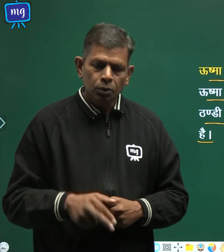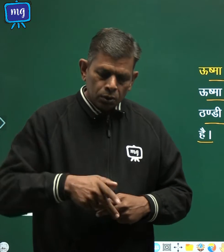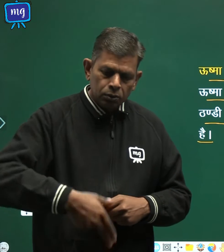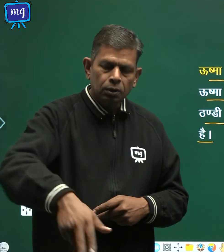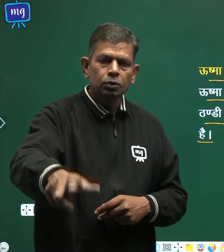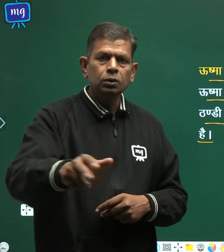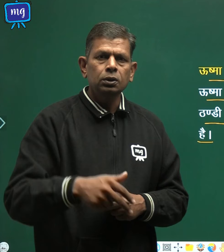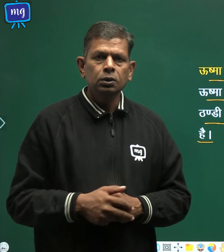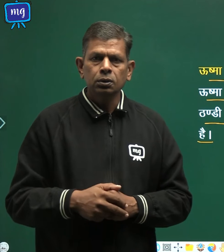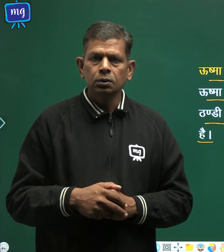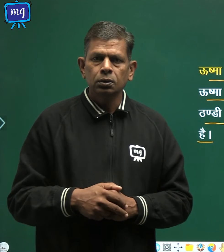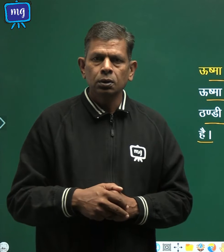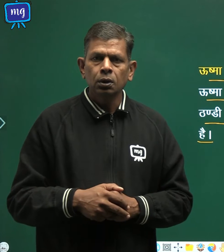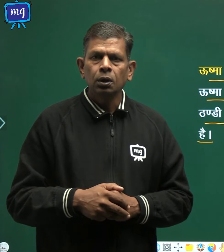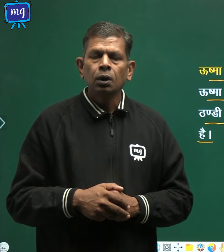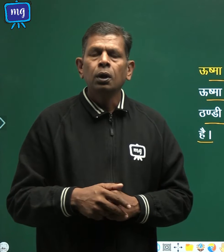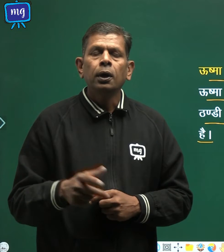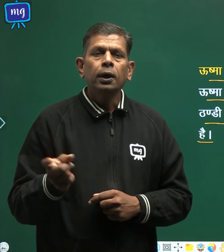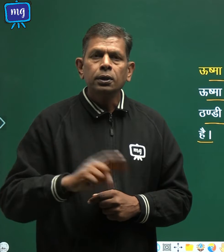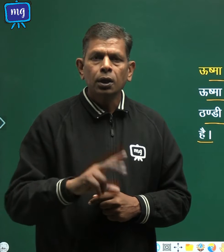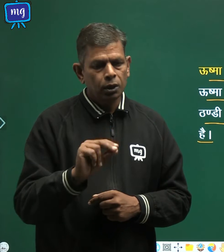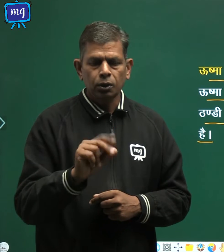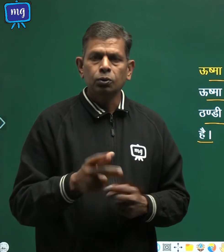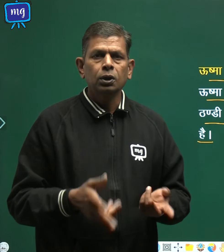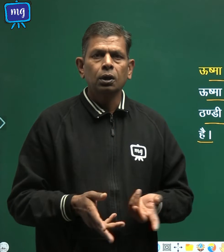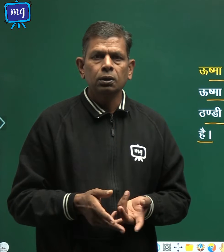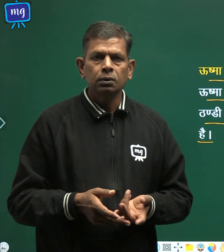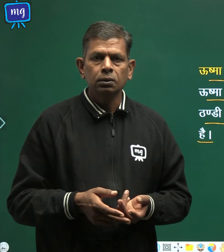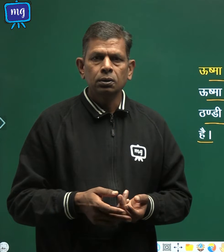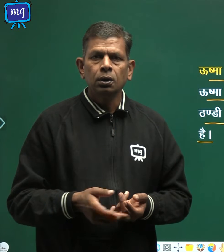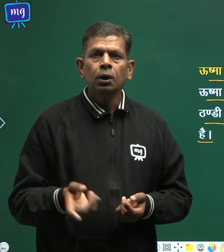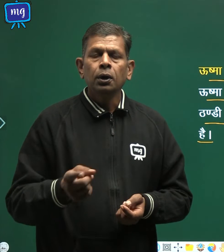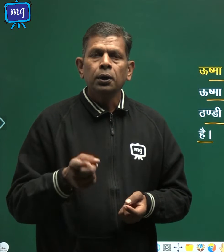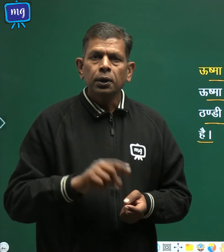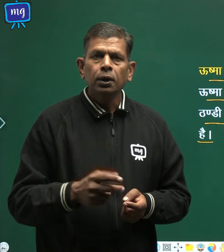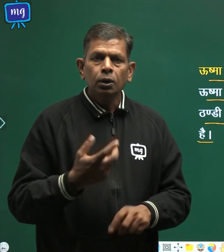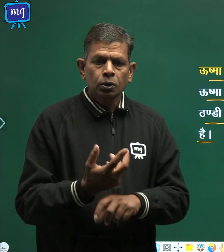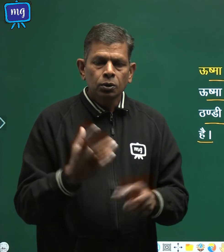प्रवाहित होती है। ऐसा नहीं होता कि ठंडे से